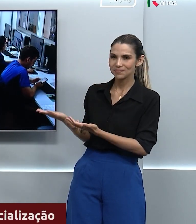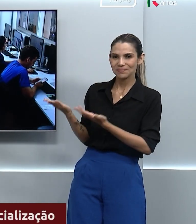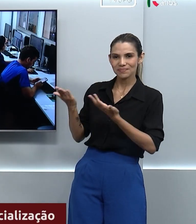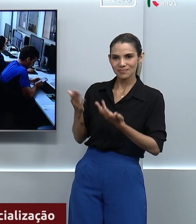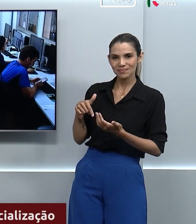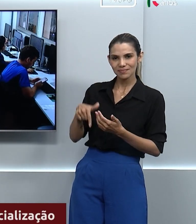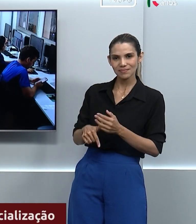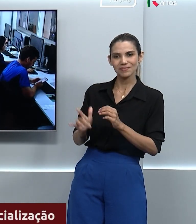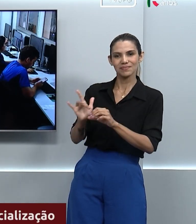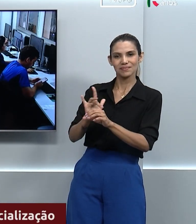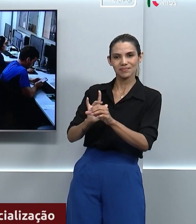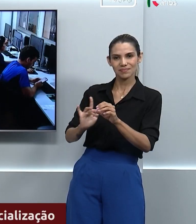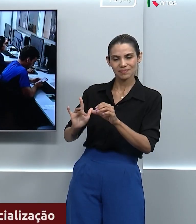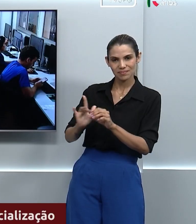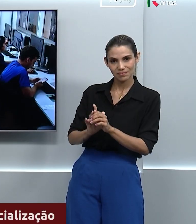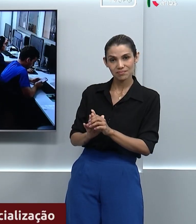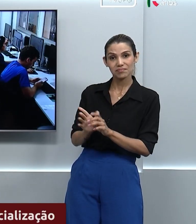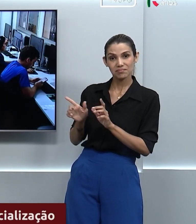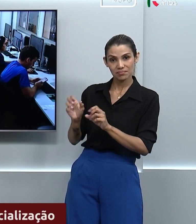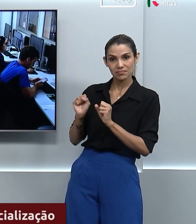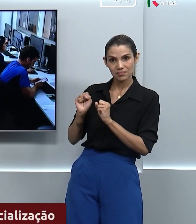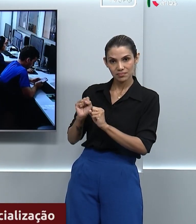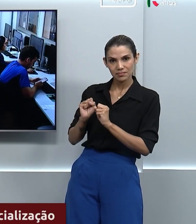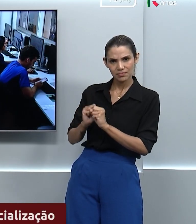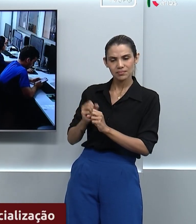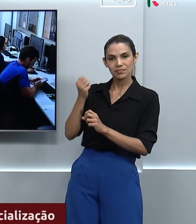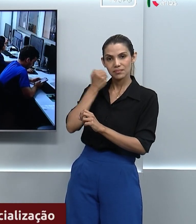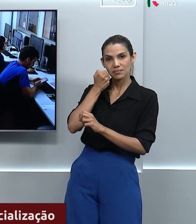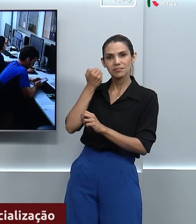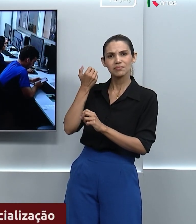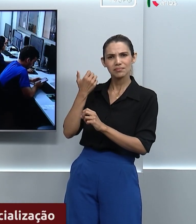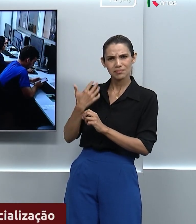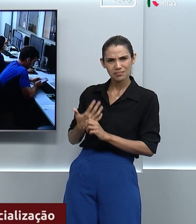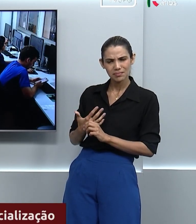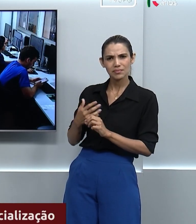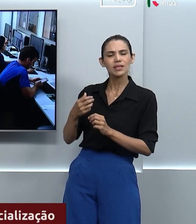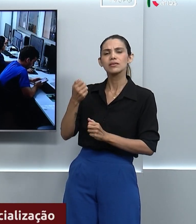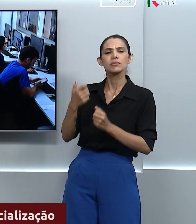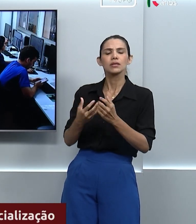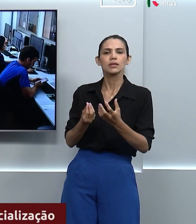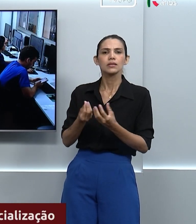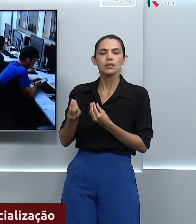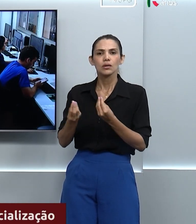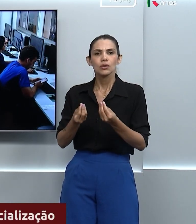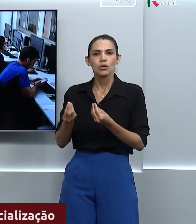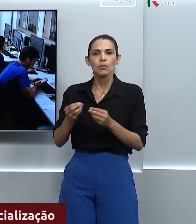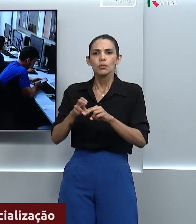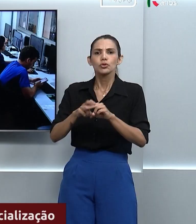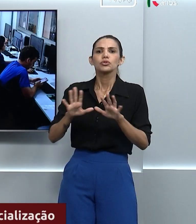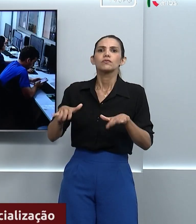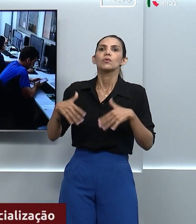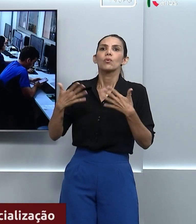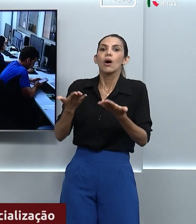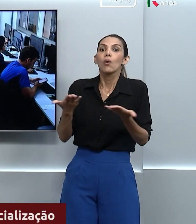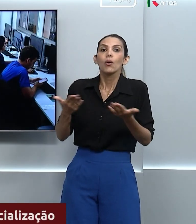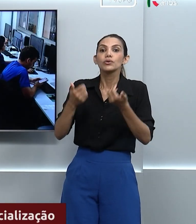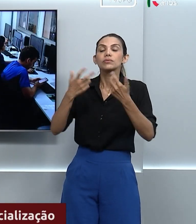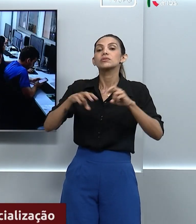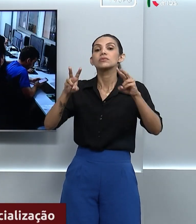ao Conexões. Peço que você já comece explicando para a gente aí por que a gente está falando da dança